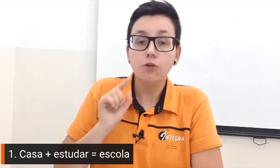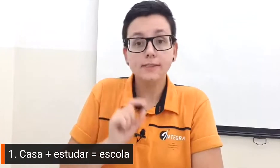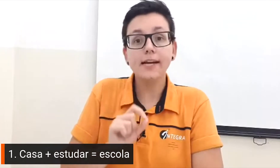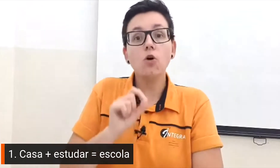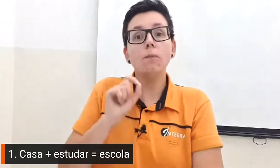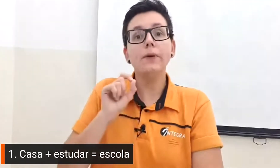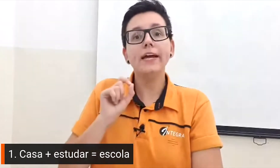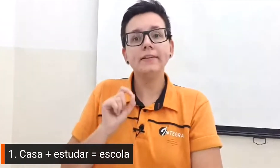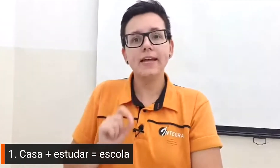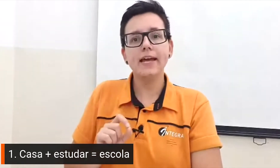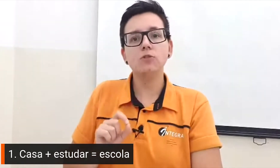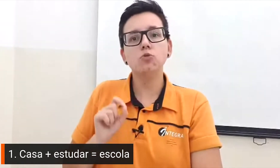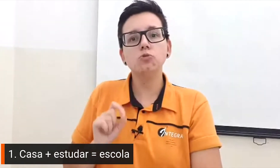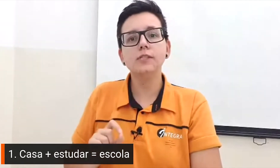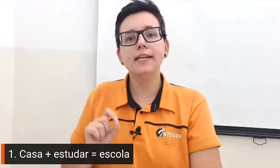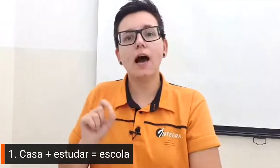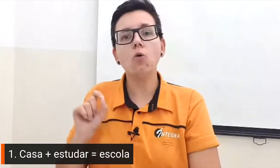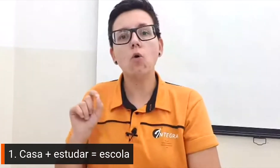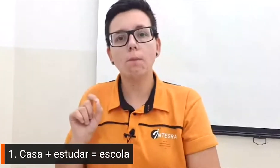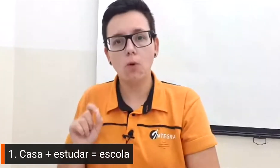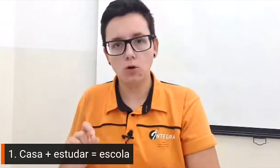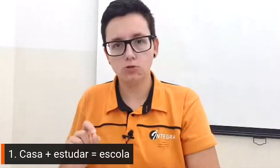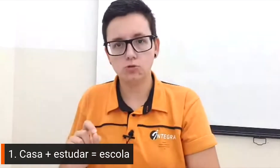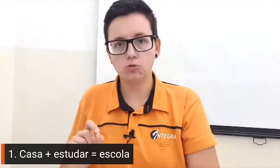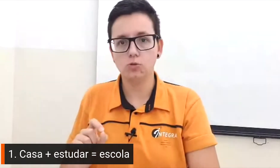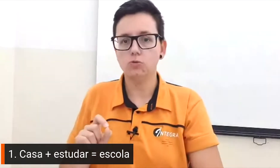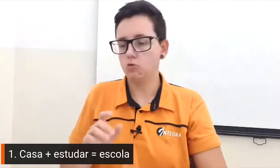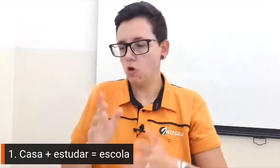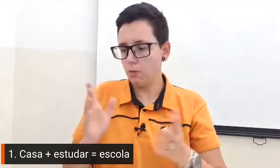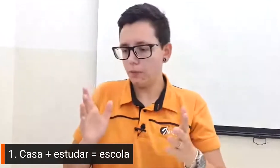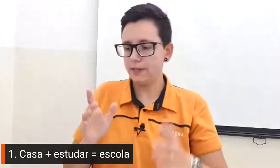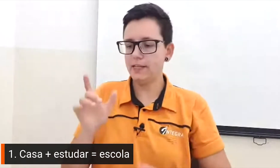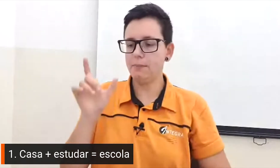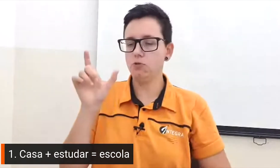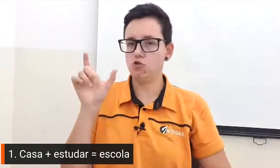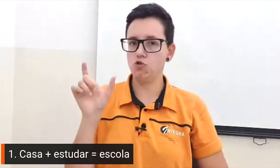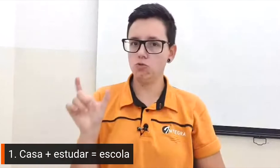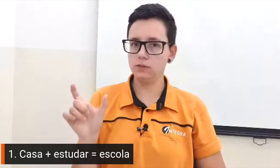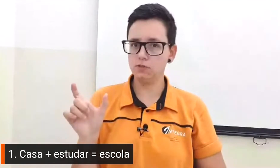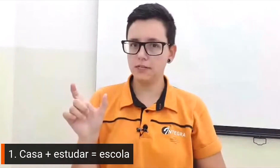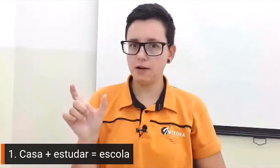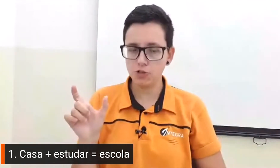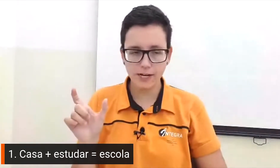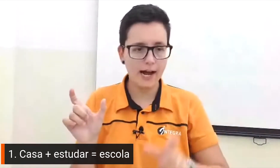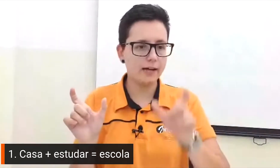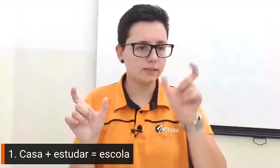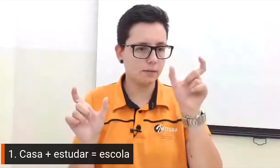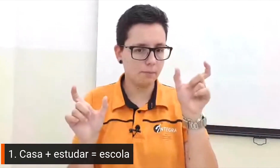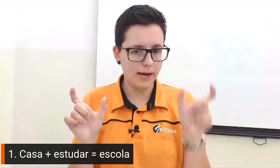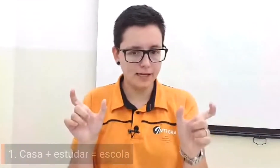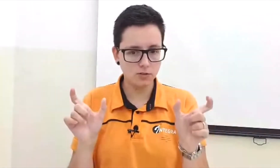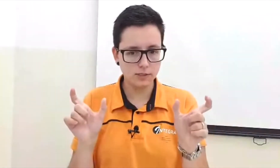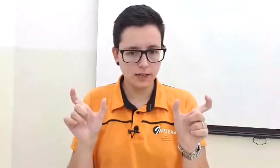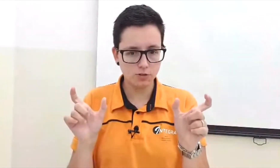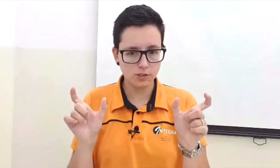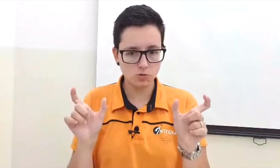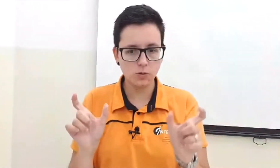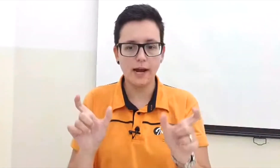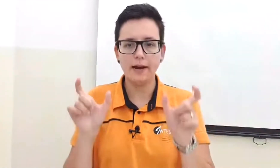Você compreendendo um sinal composto, como, por exemplo, junta o sinal de casa mais o sinal de estudar e